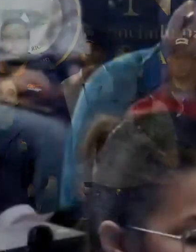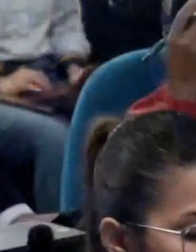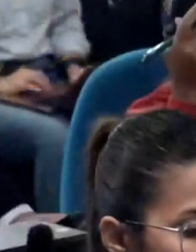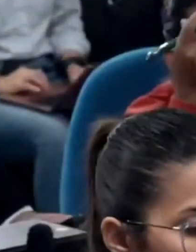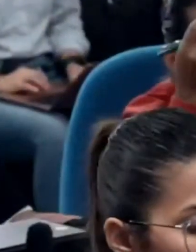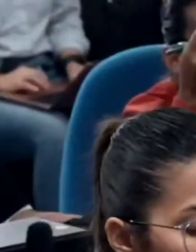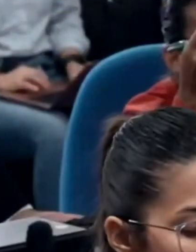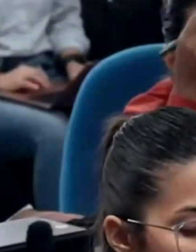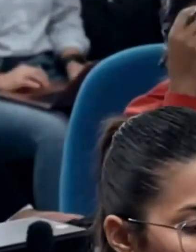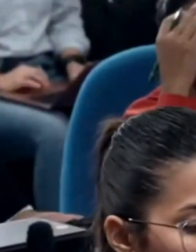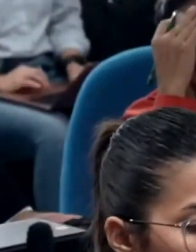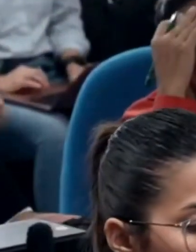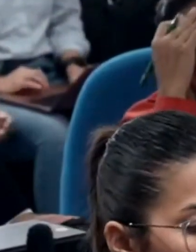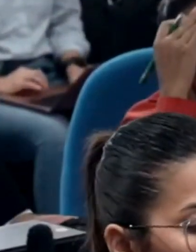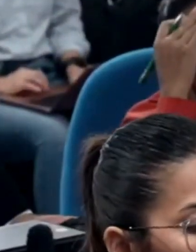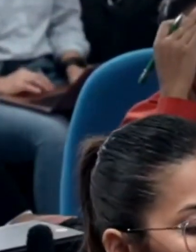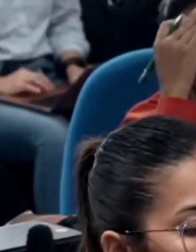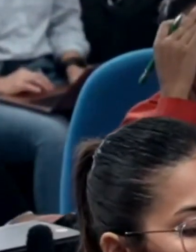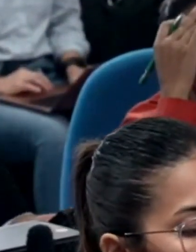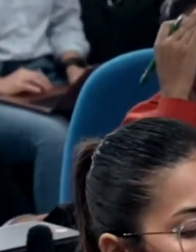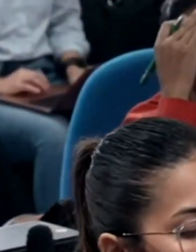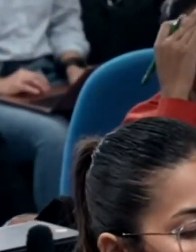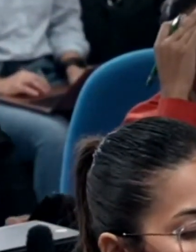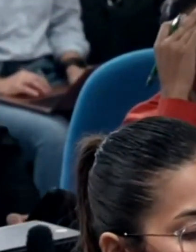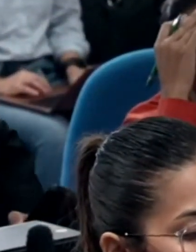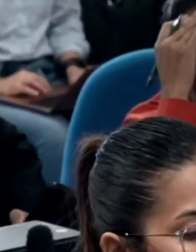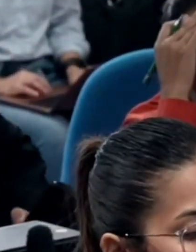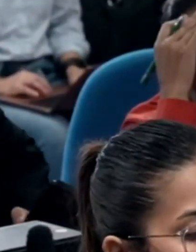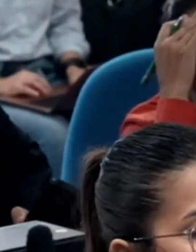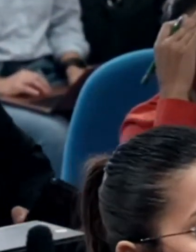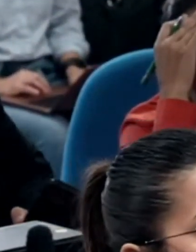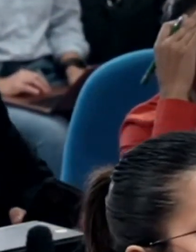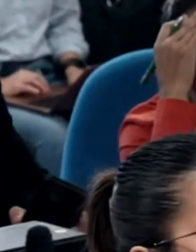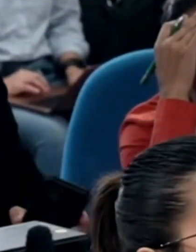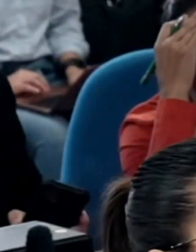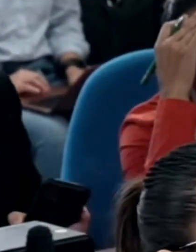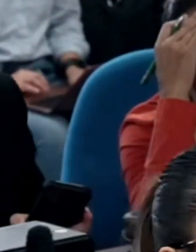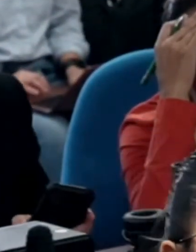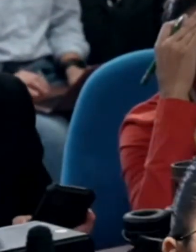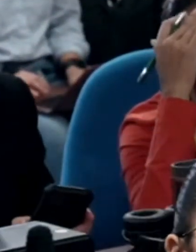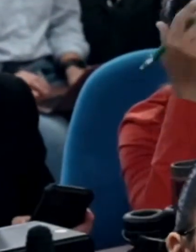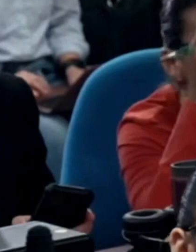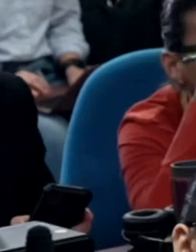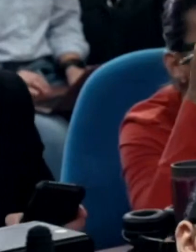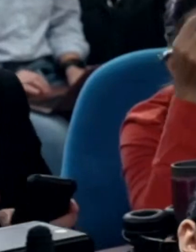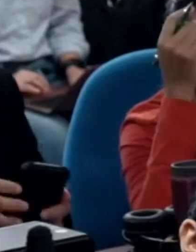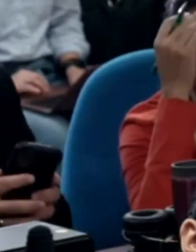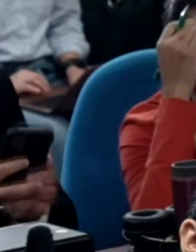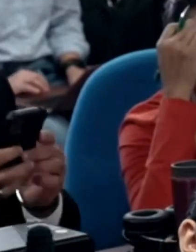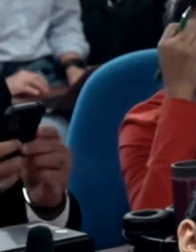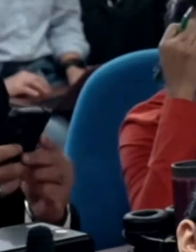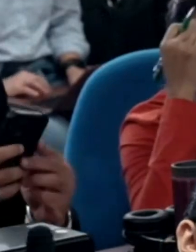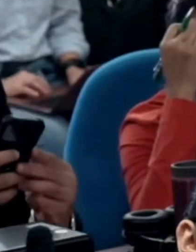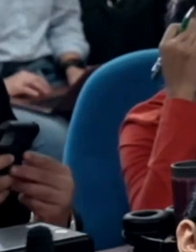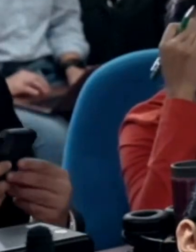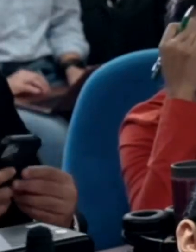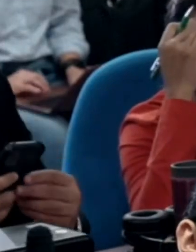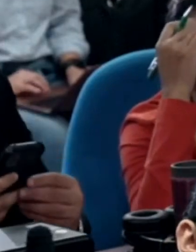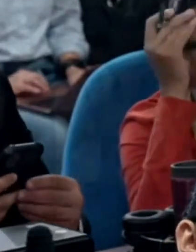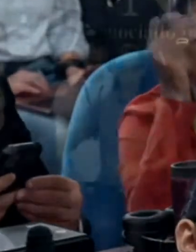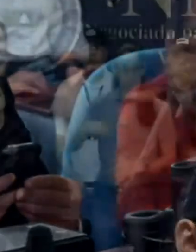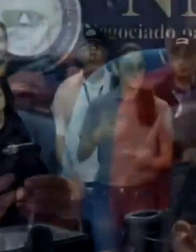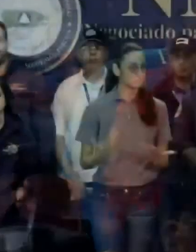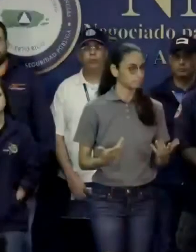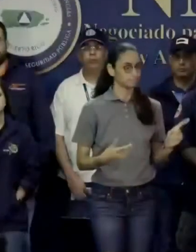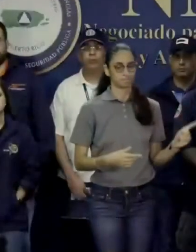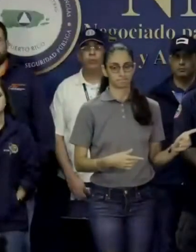van a ocurrir más inundaciones. ¿Qué mecanismo, si alguno, tendría el gobierno para poder evitar estas situaciones que se ponen en peligro también recursos del gobierno?